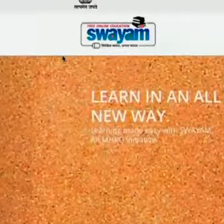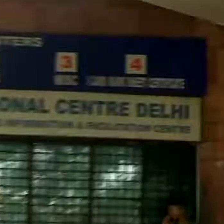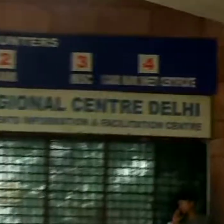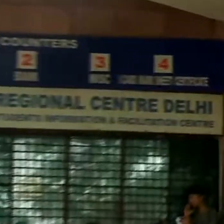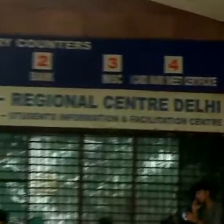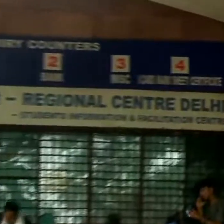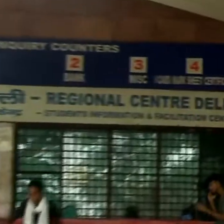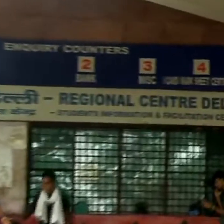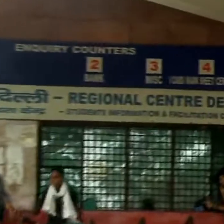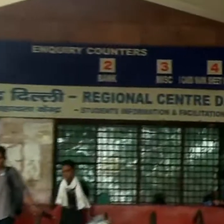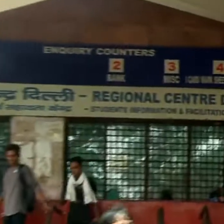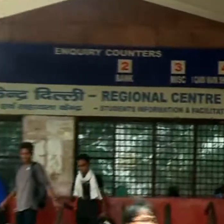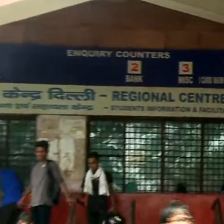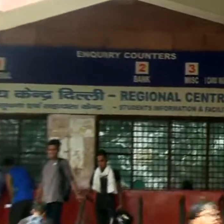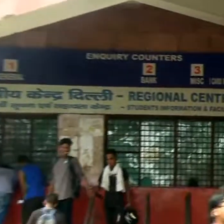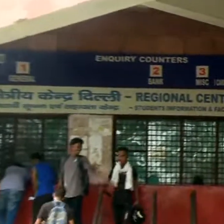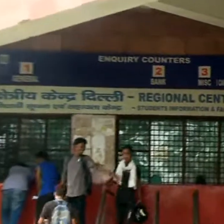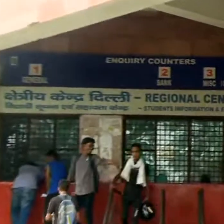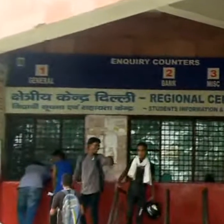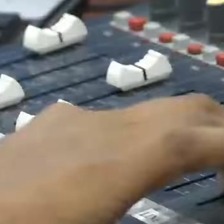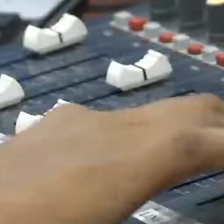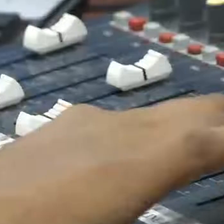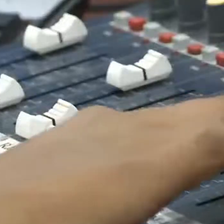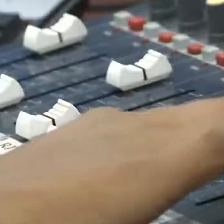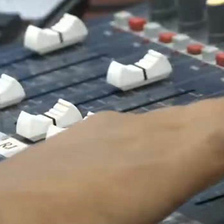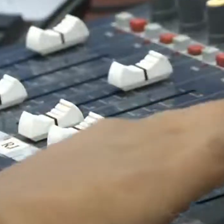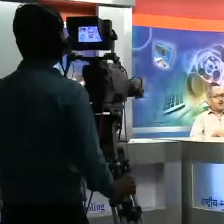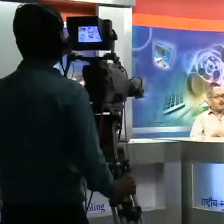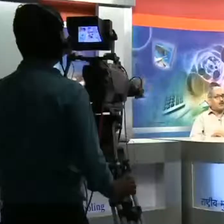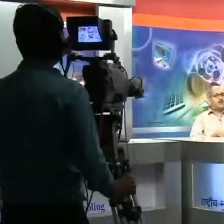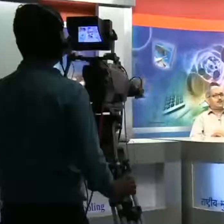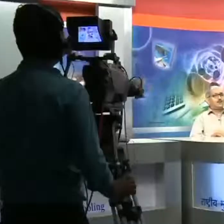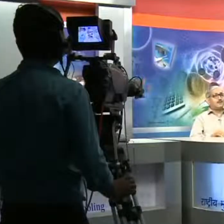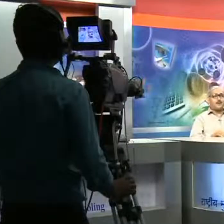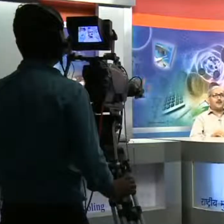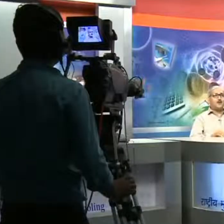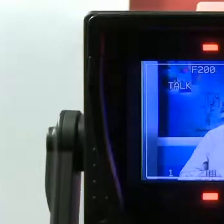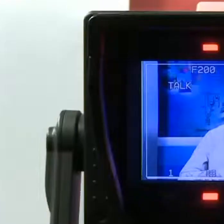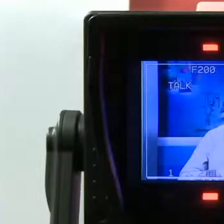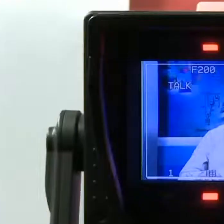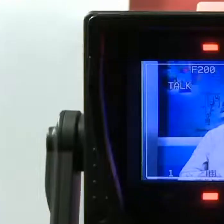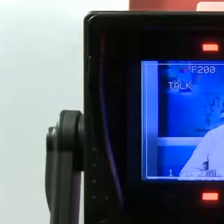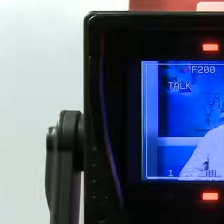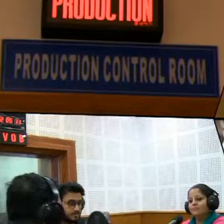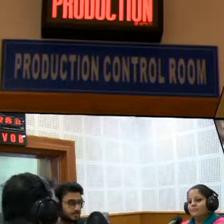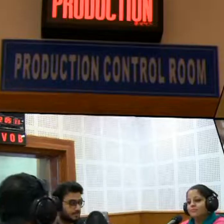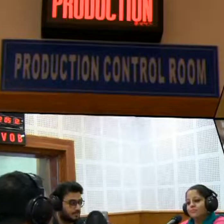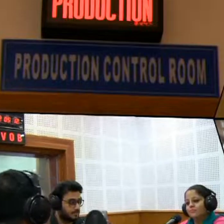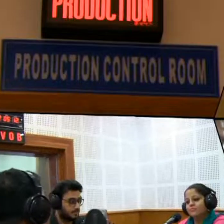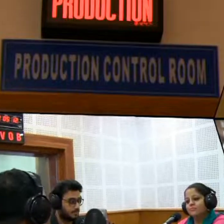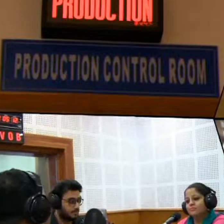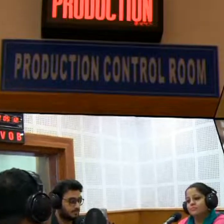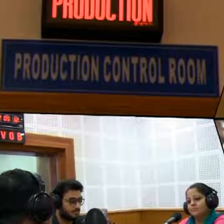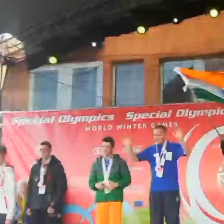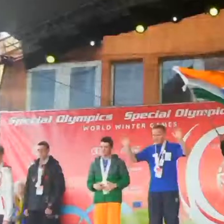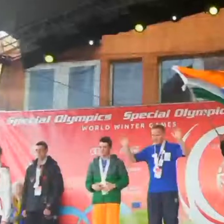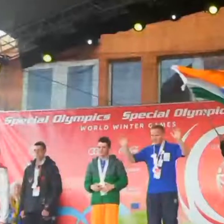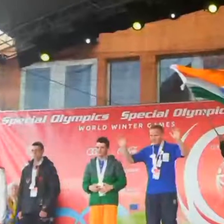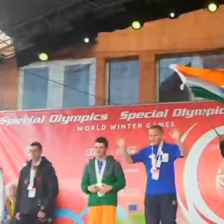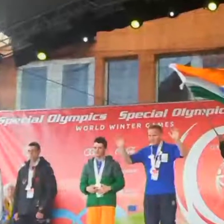हम, अपना जीवन स्वयं बने हम, अपना रास्ता